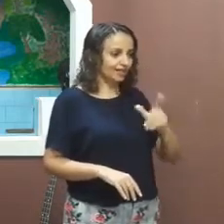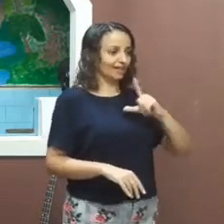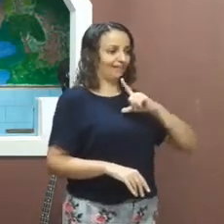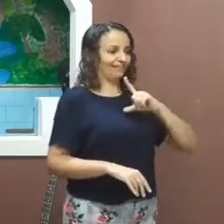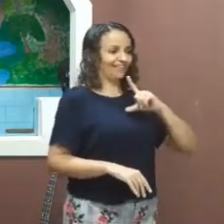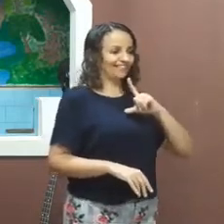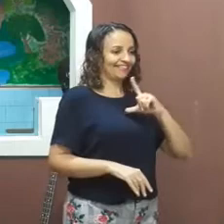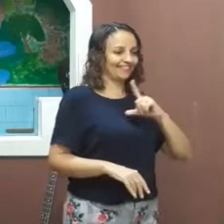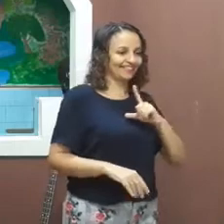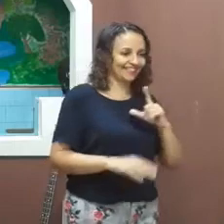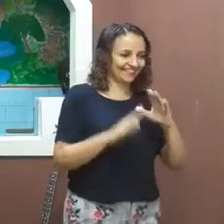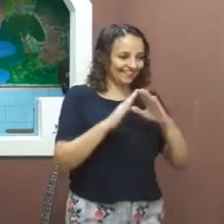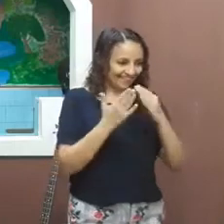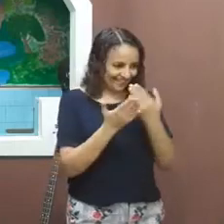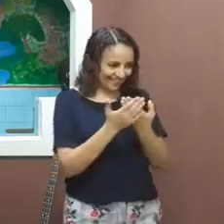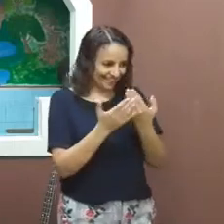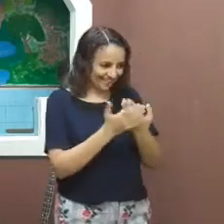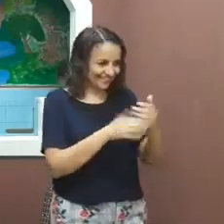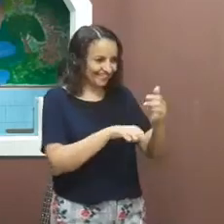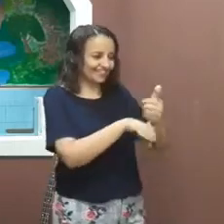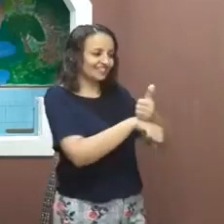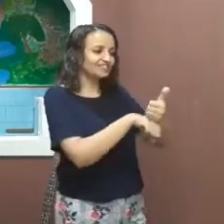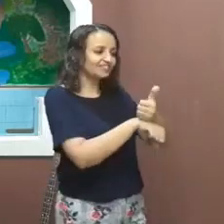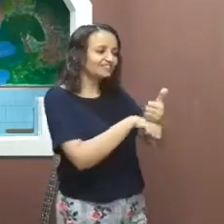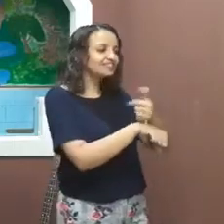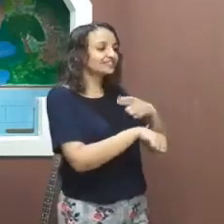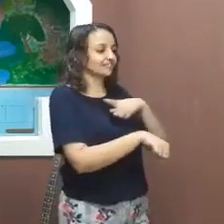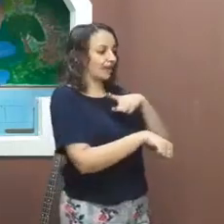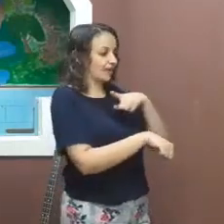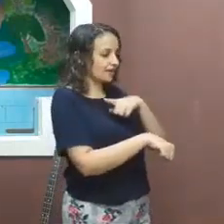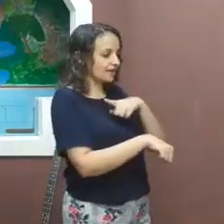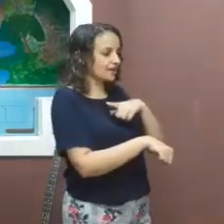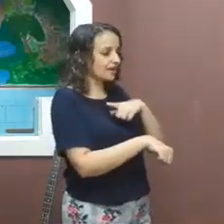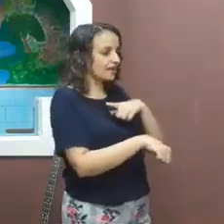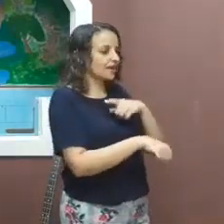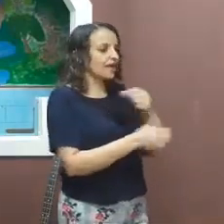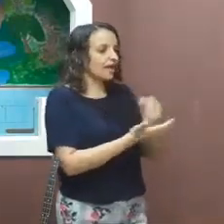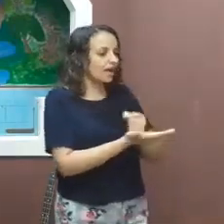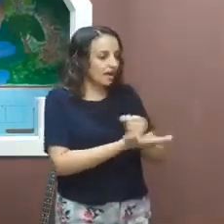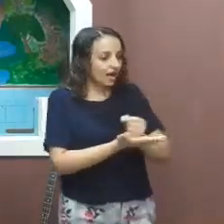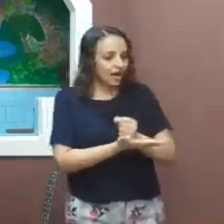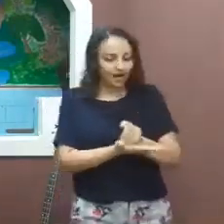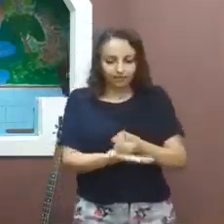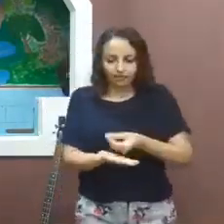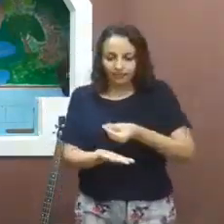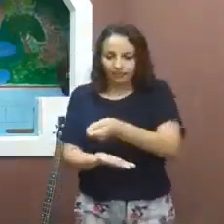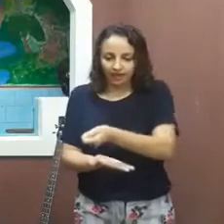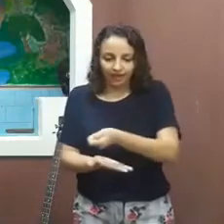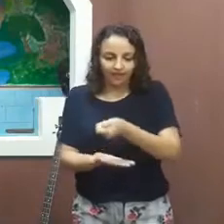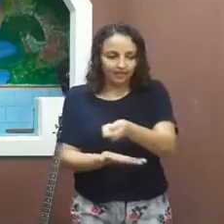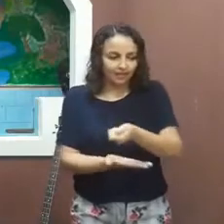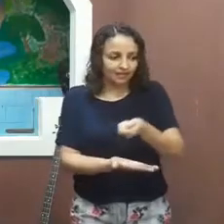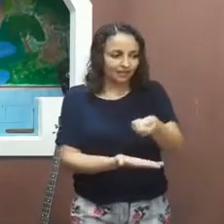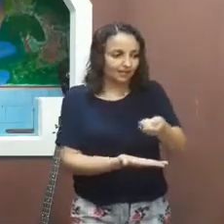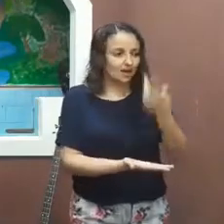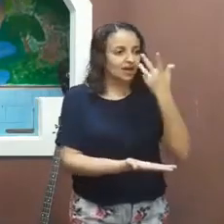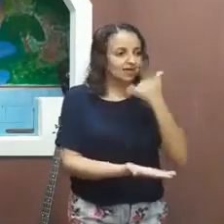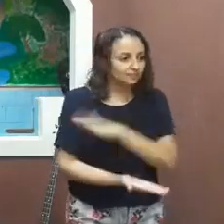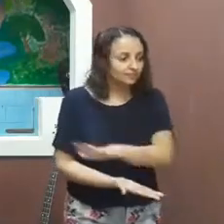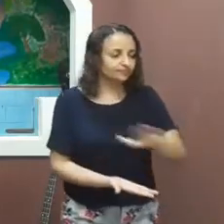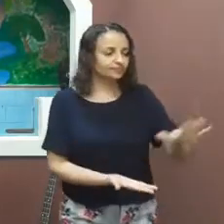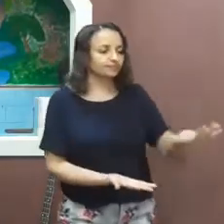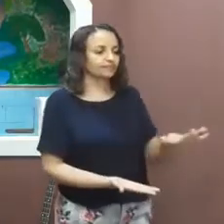nas escolas um profissional para dar os remédios para os TDAHs, para os não sei o que, não sei